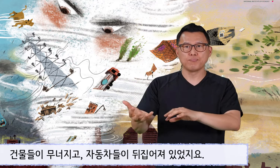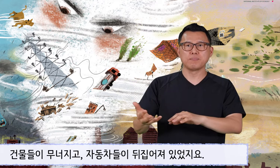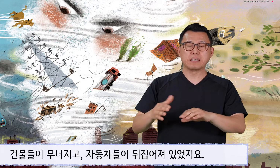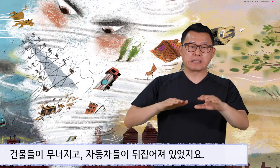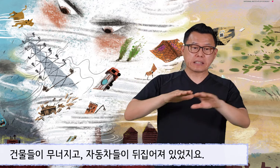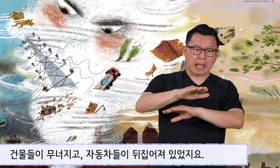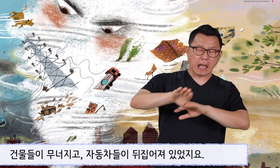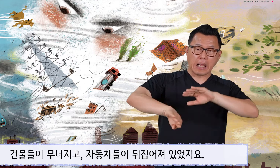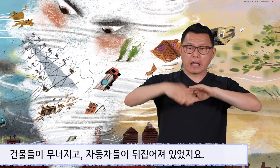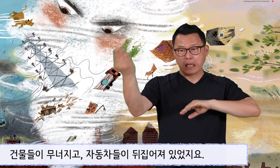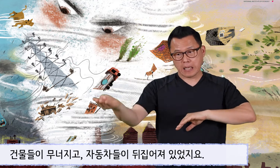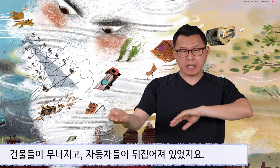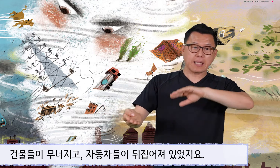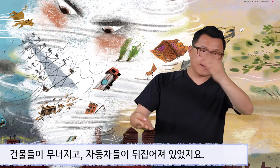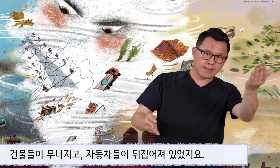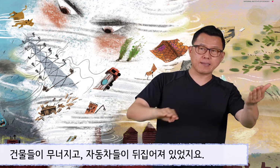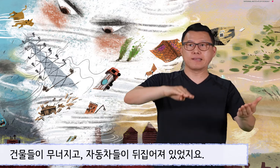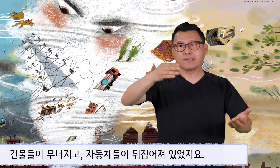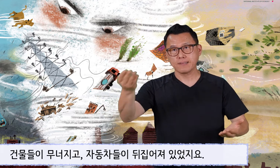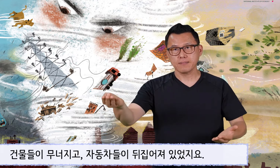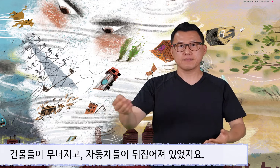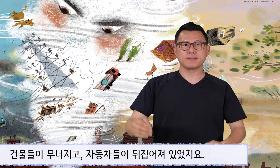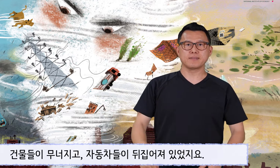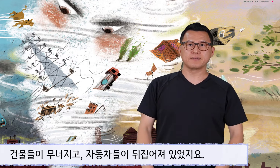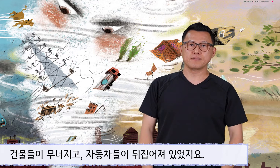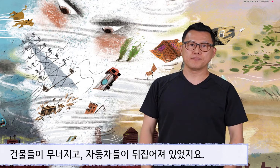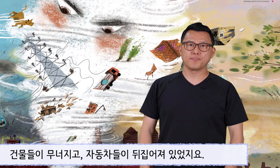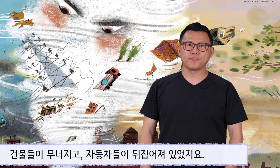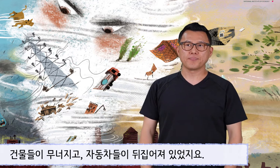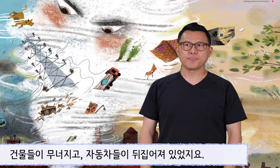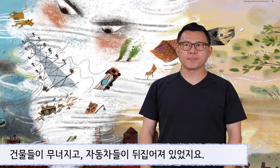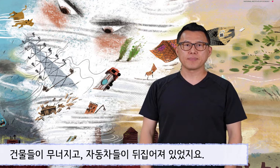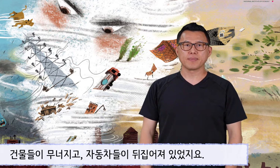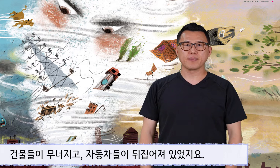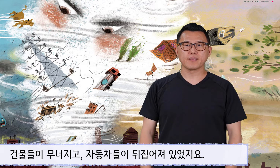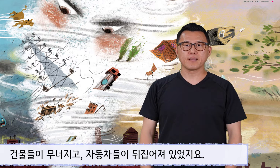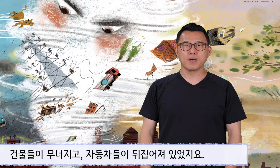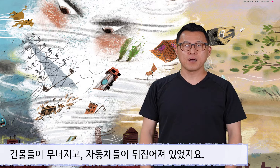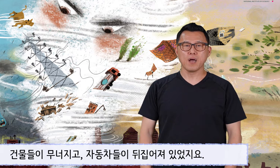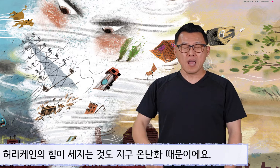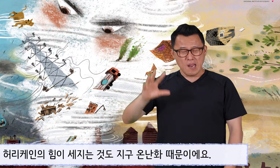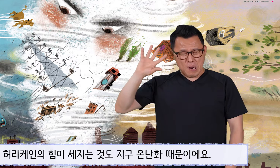건물들이 무너지고 자동차들이 뒤집어져 있었지요.